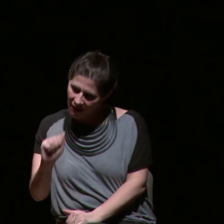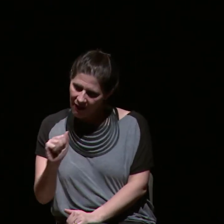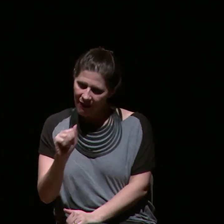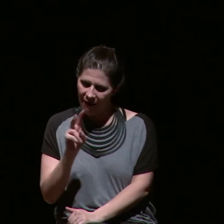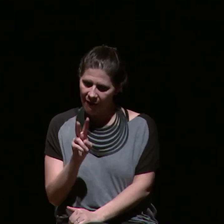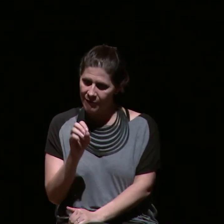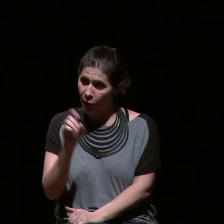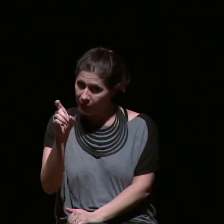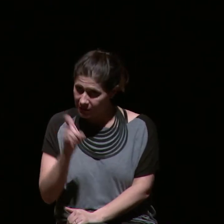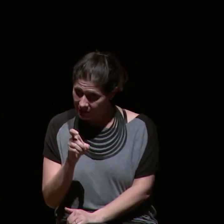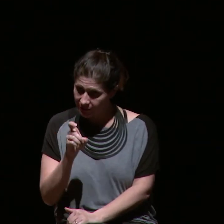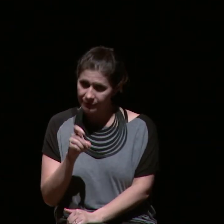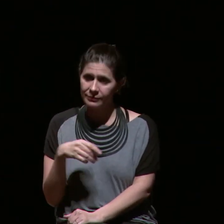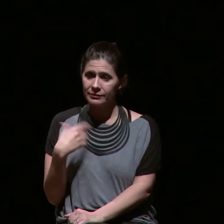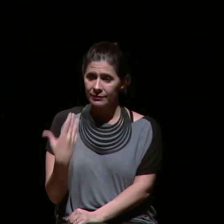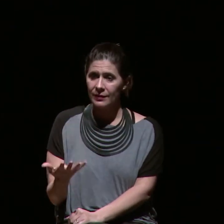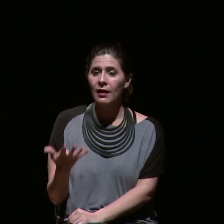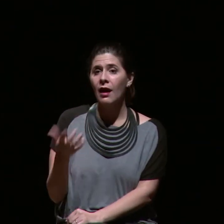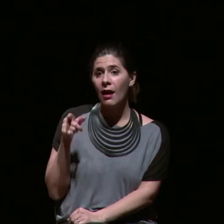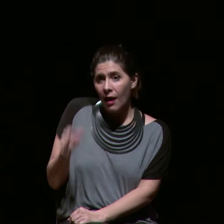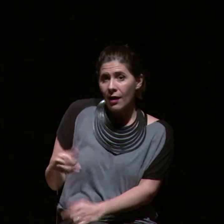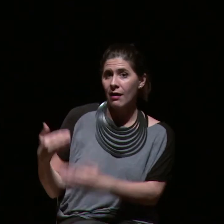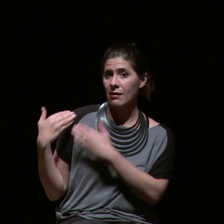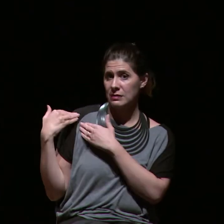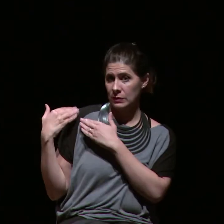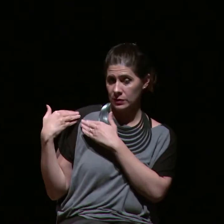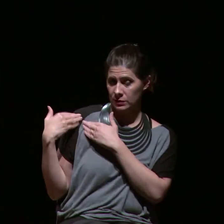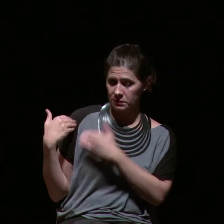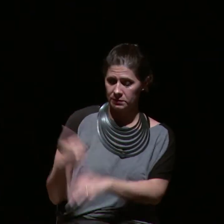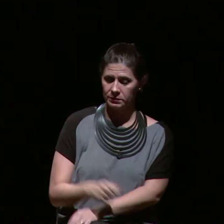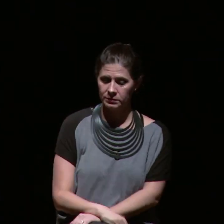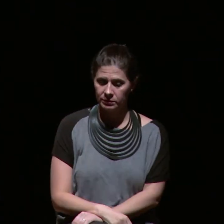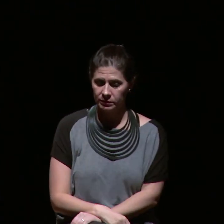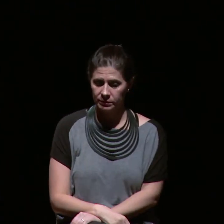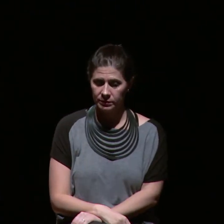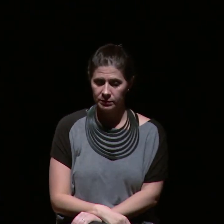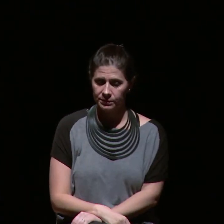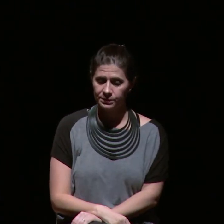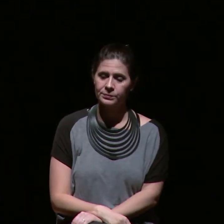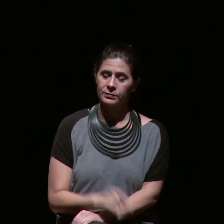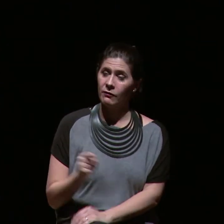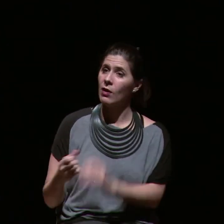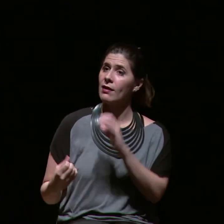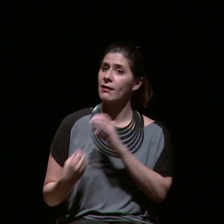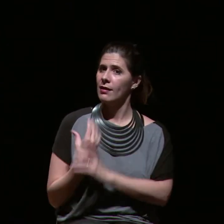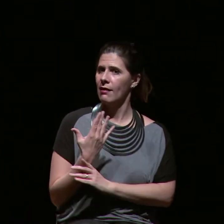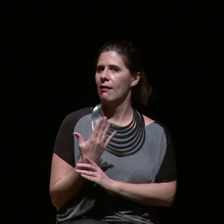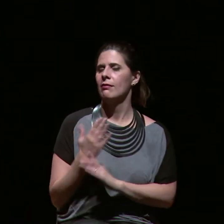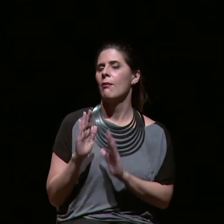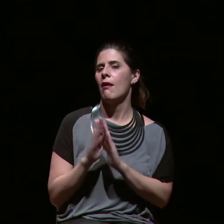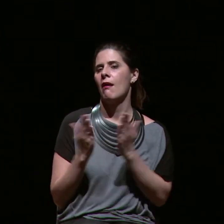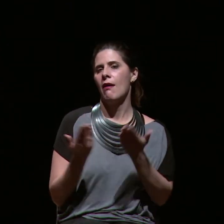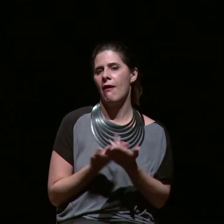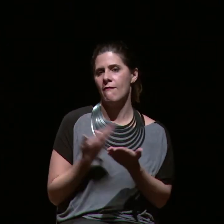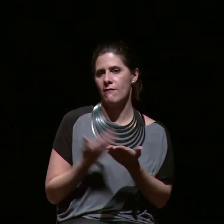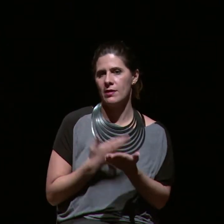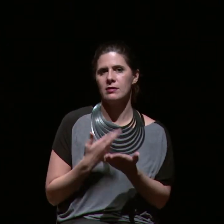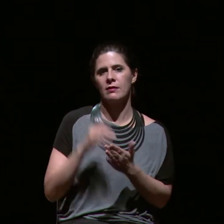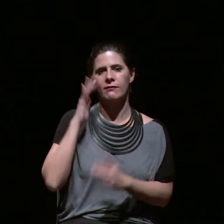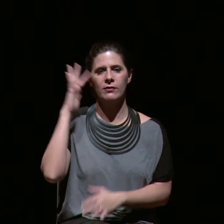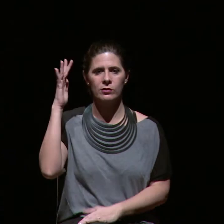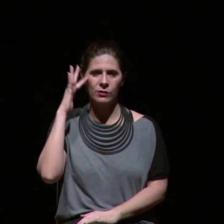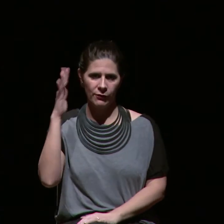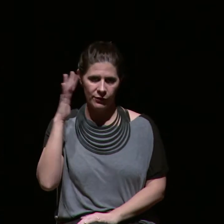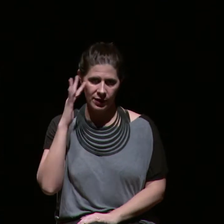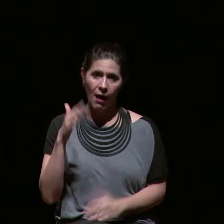atualmente responsável. Criada coletivamente em 1997 como uma revista de filosofia e cultura aberta a publicações de textos de alunos